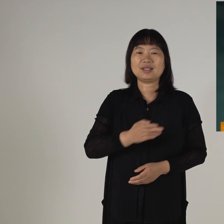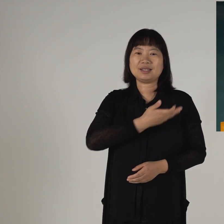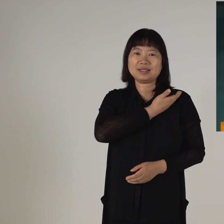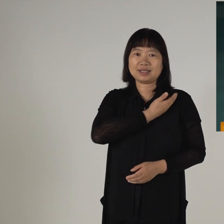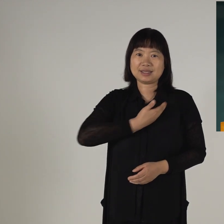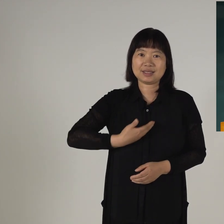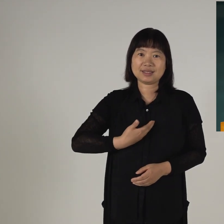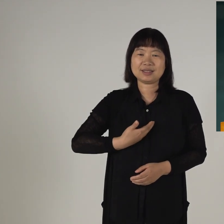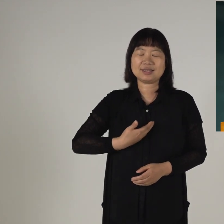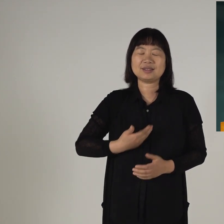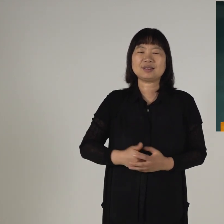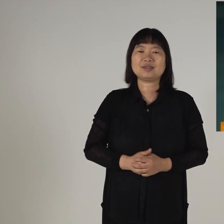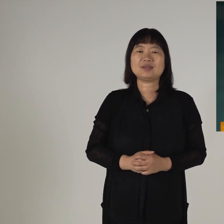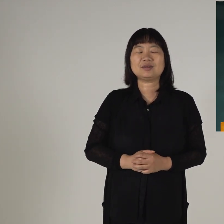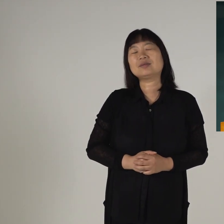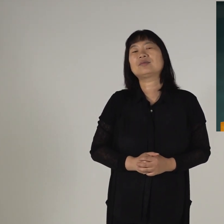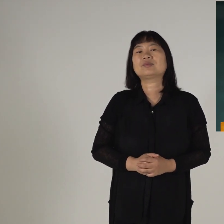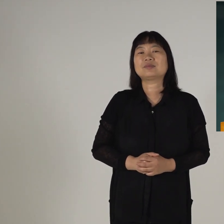제자들이 이